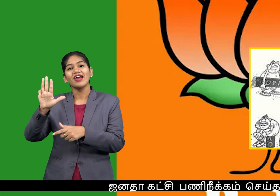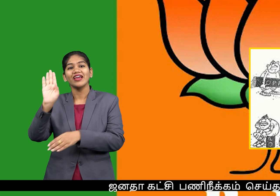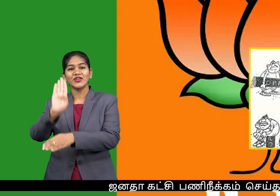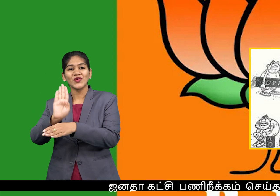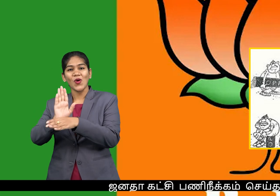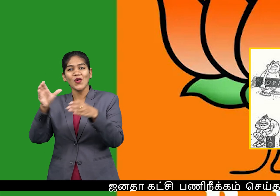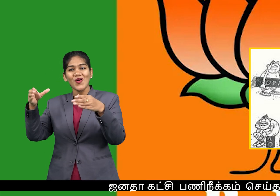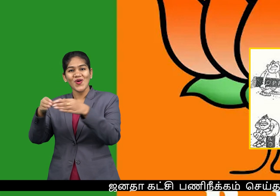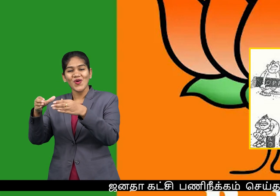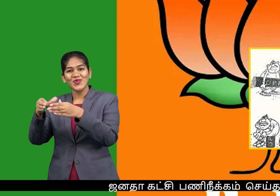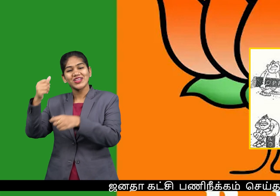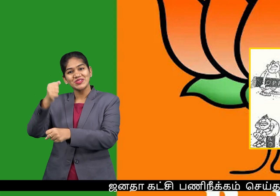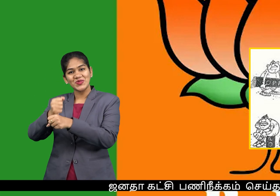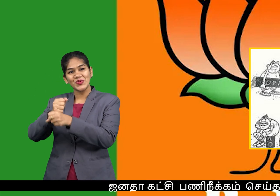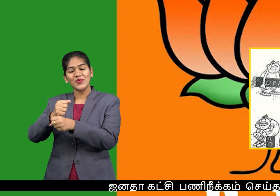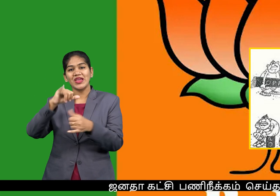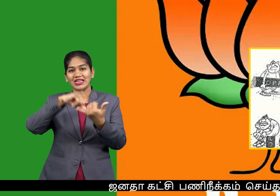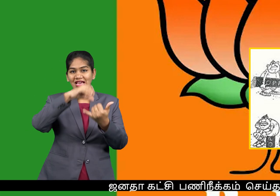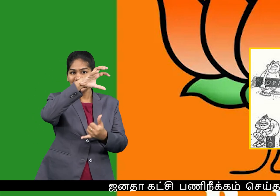கட்சி பணிநீக்கம் செய்தது.